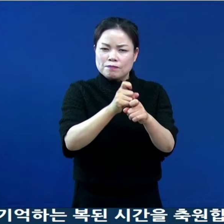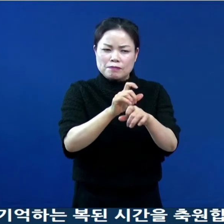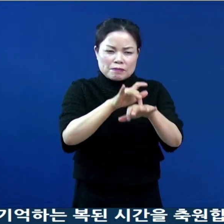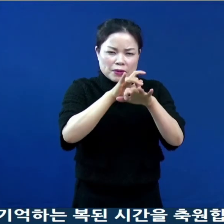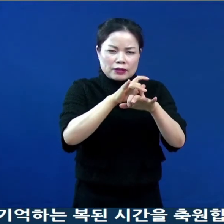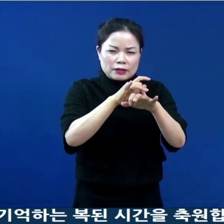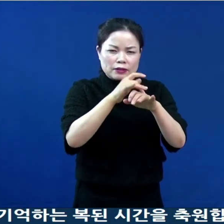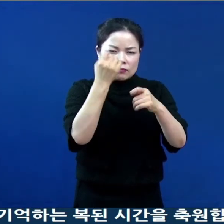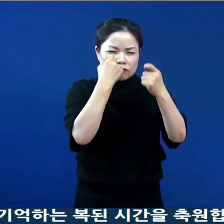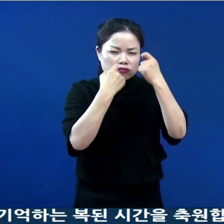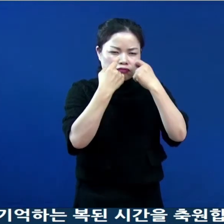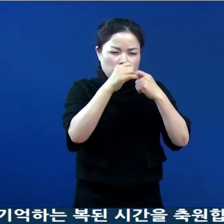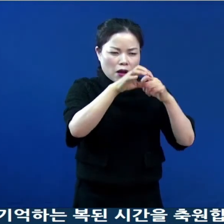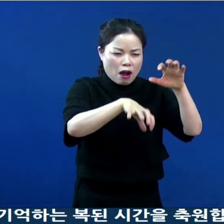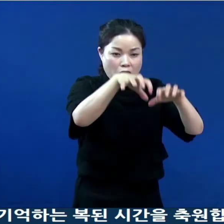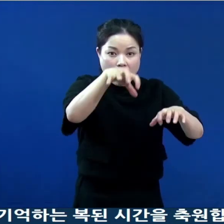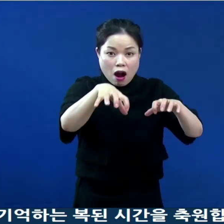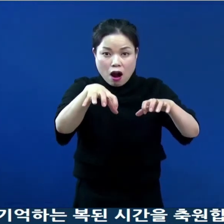사자같이